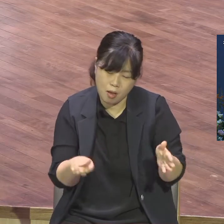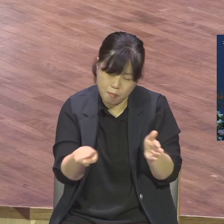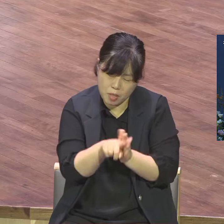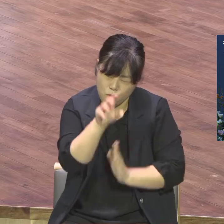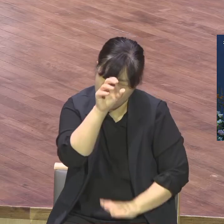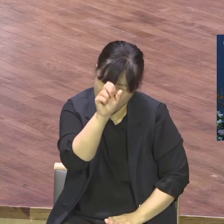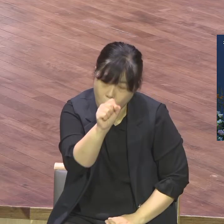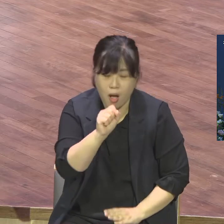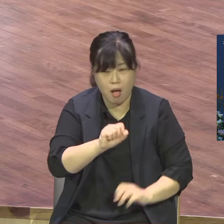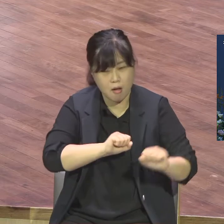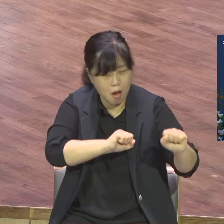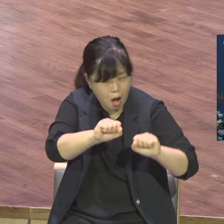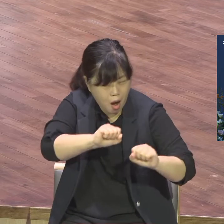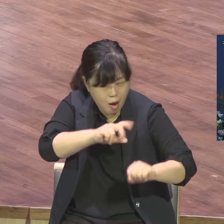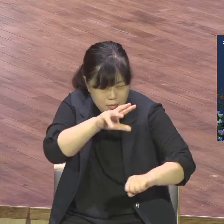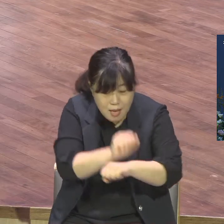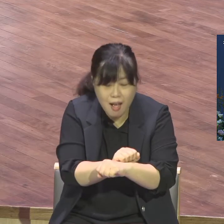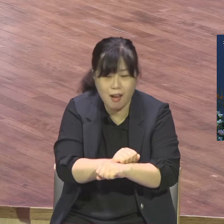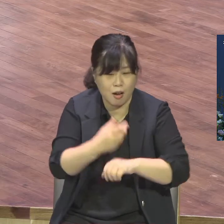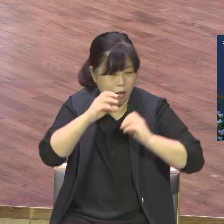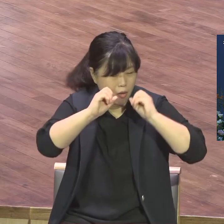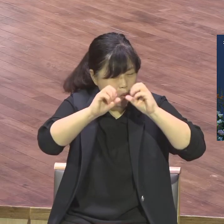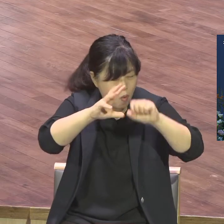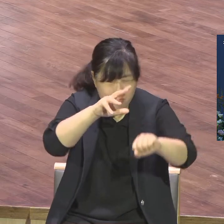사업적으로도요. 전교부인들도 많았어요.